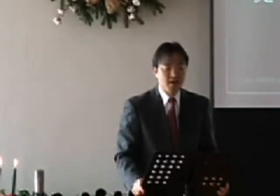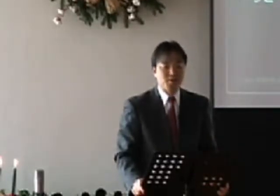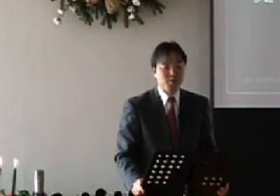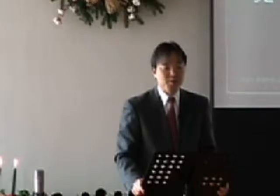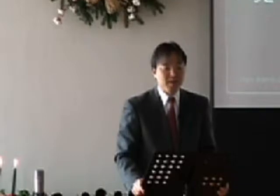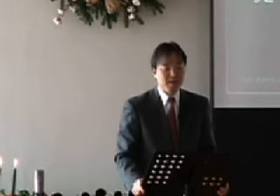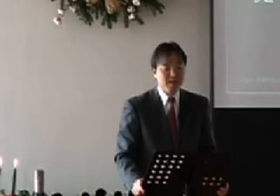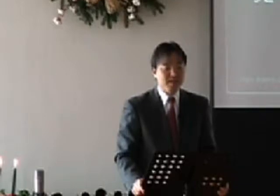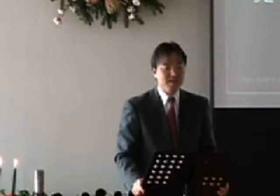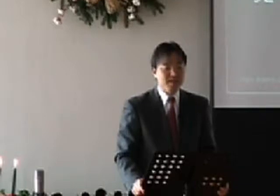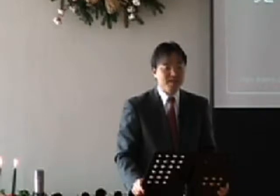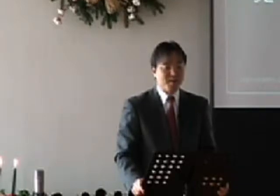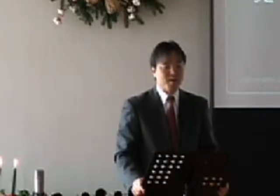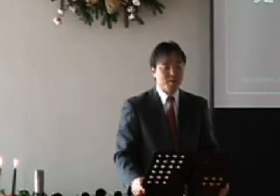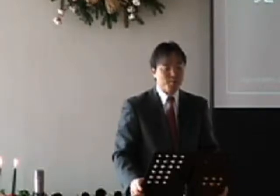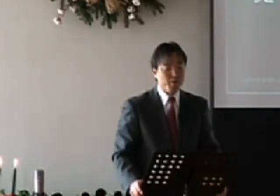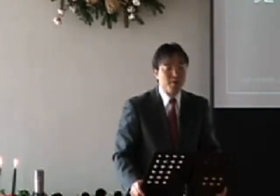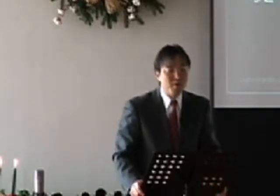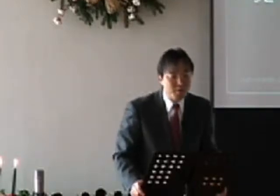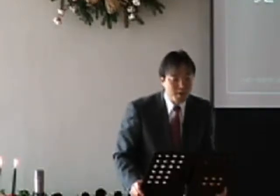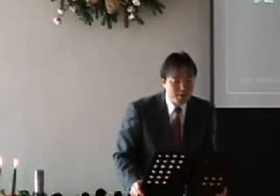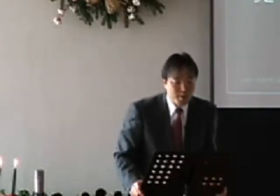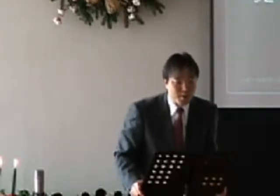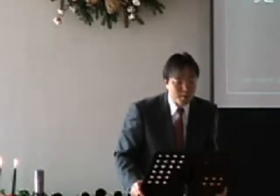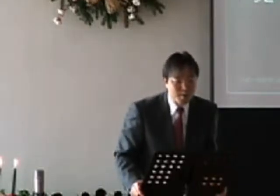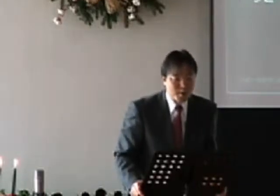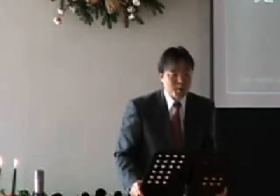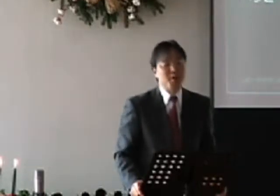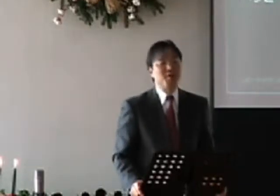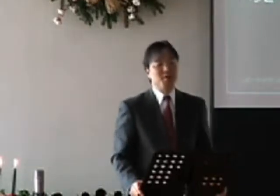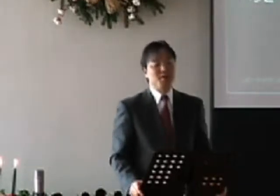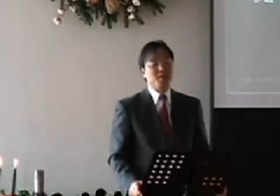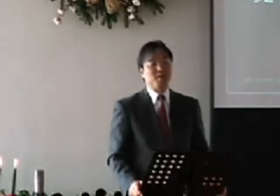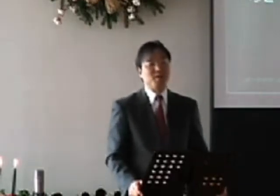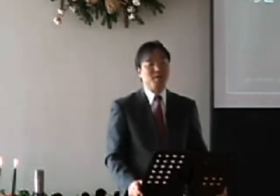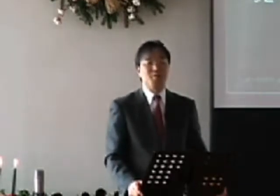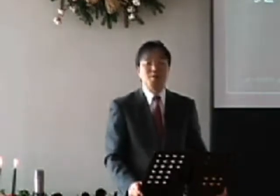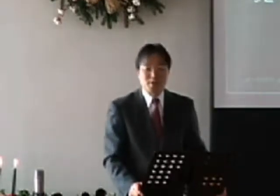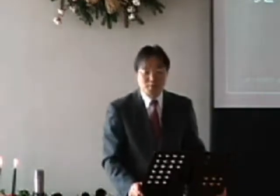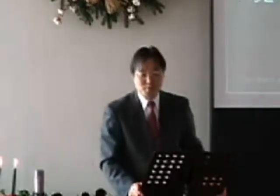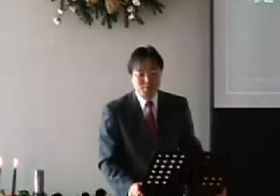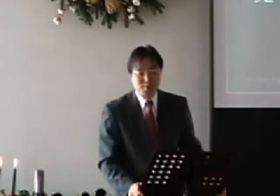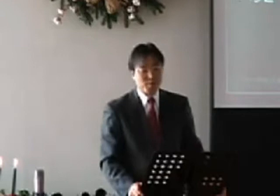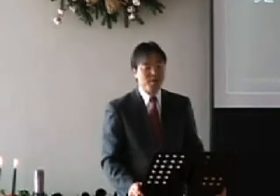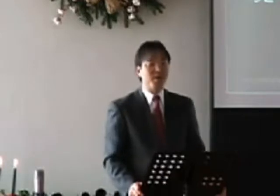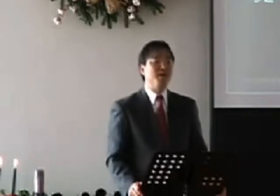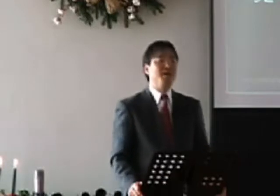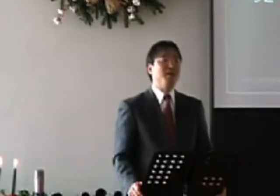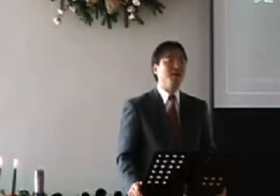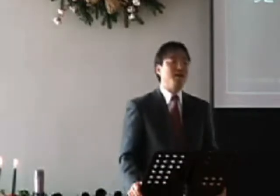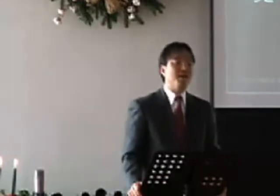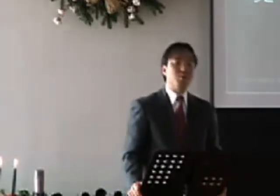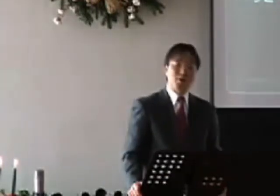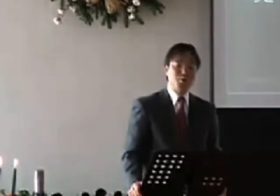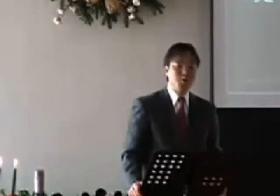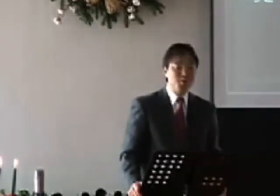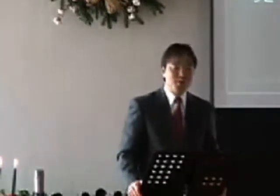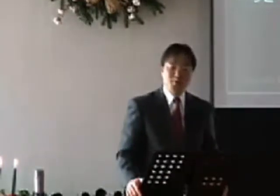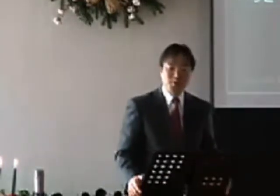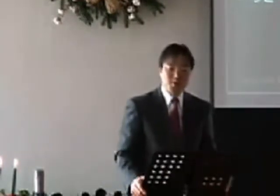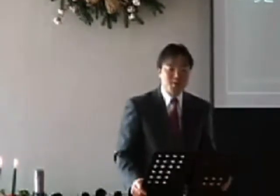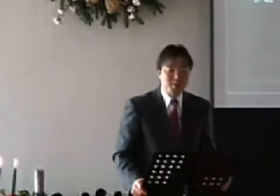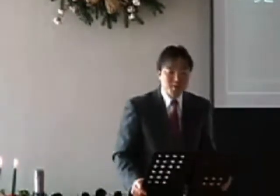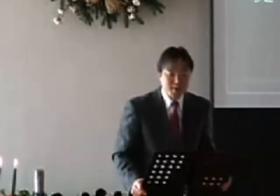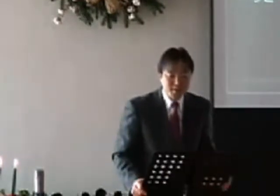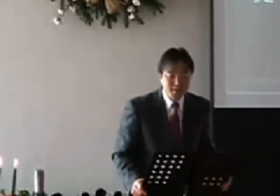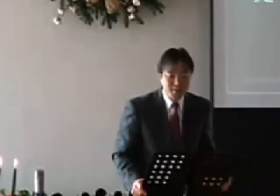ります。ね、これはやばいことになった。ね、それで、ヘロデはですね、博